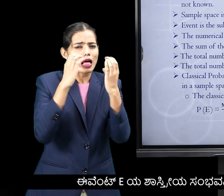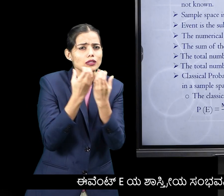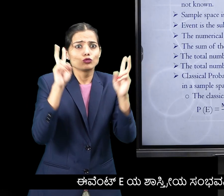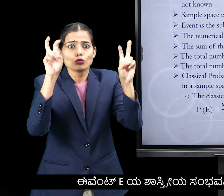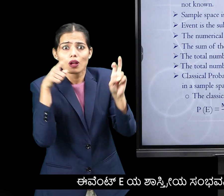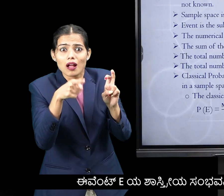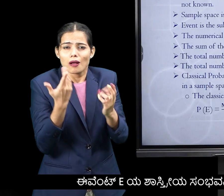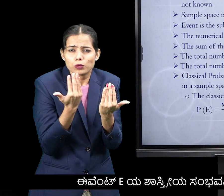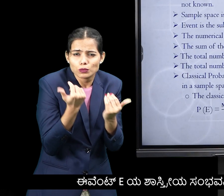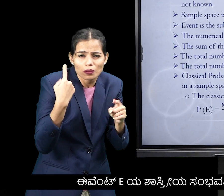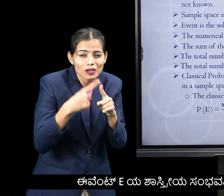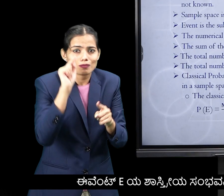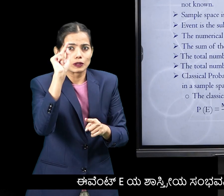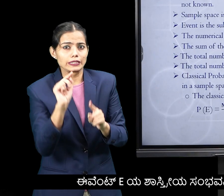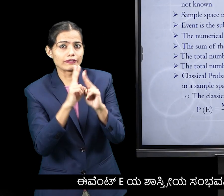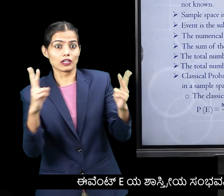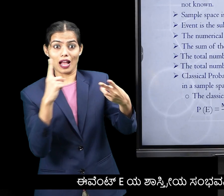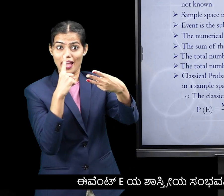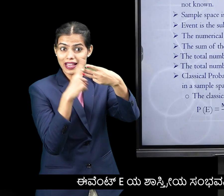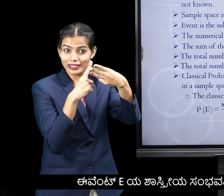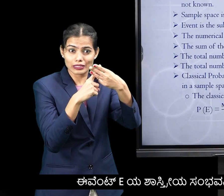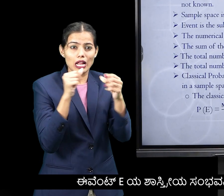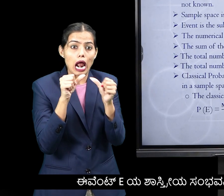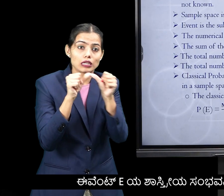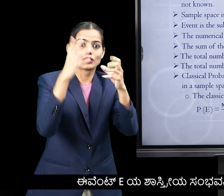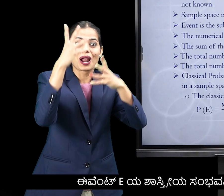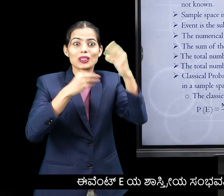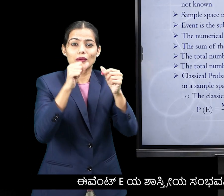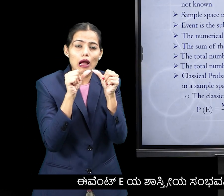ಈವೆಂಟ್ ಇ ಯ ಶಾಸ್ತ್ರೀಯ ಸಂಭವನೀಯತೆಯನ್ನ ಹೀಗೆ ಲೆಕ್ಕ ಹಾಕಲಾಗುತ್ತೆ.